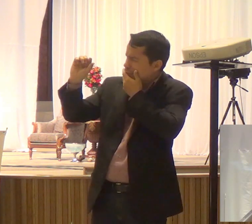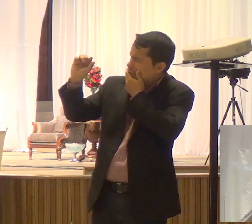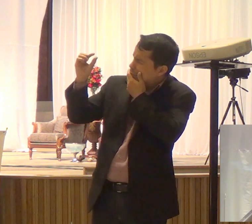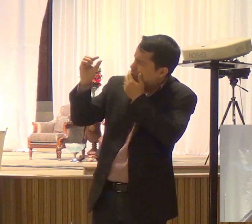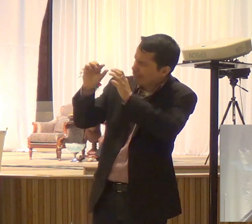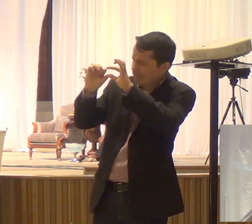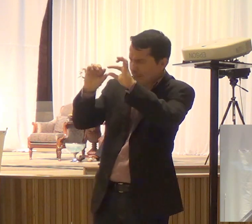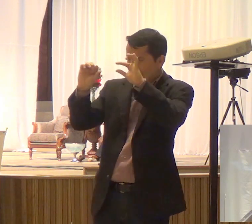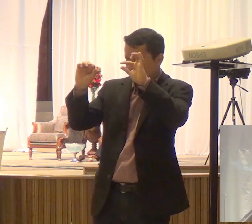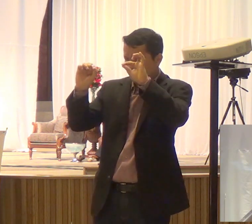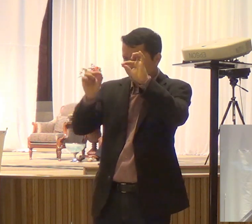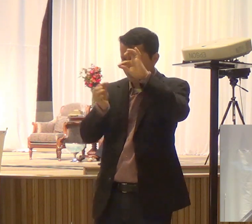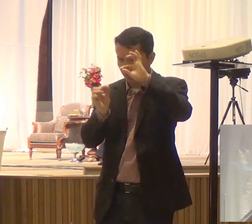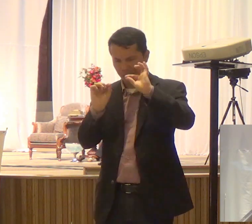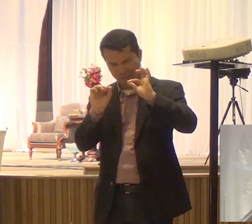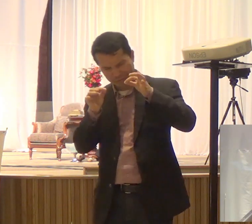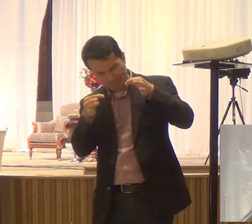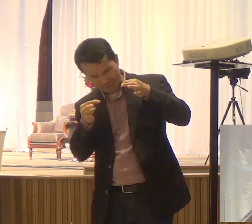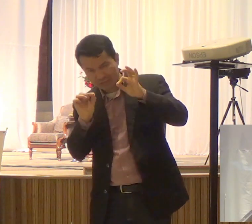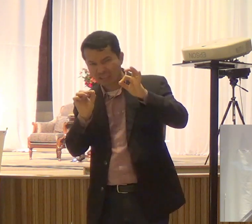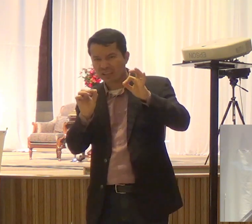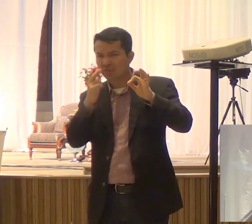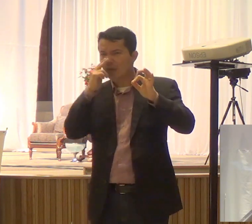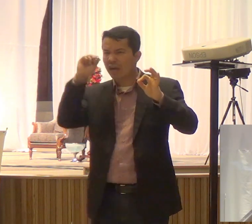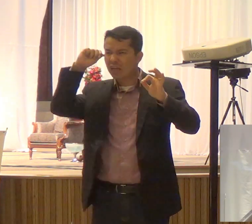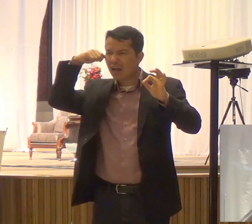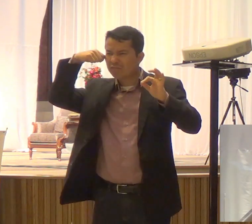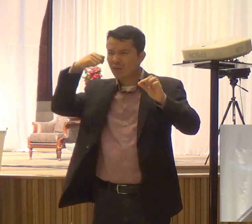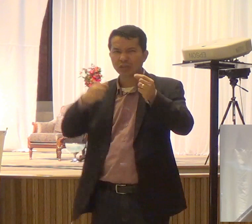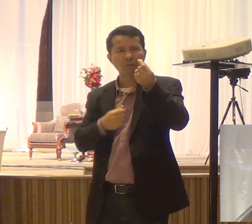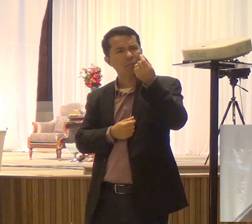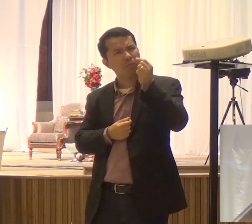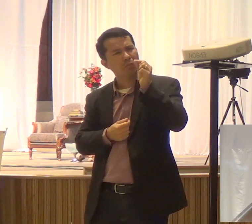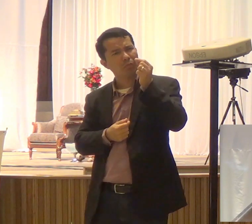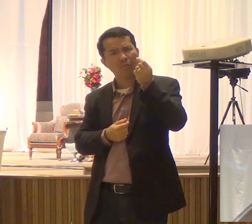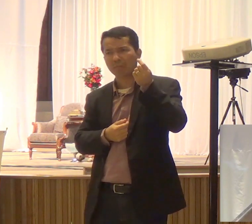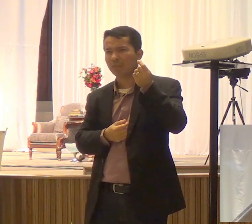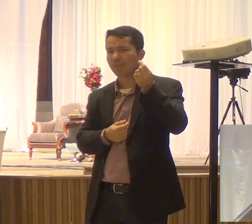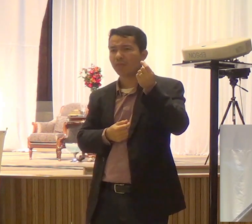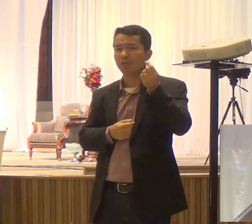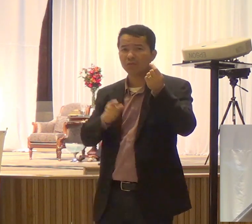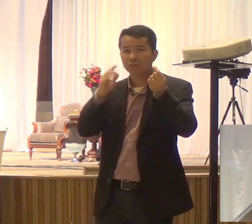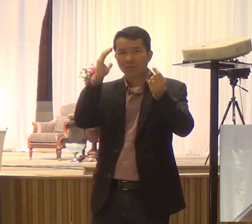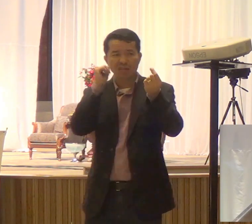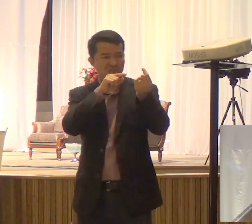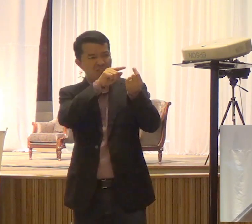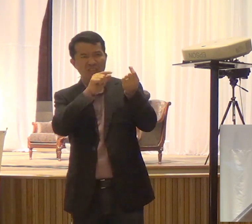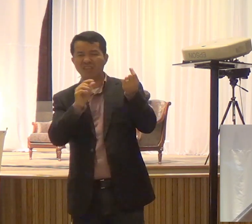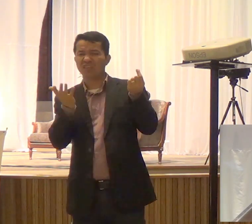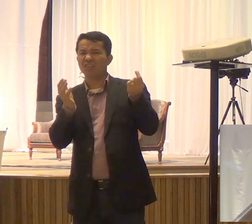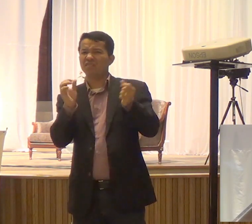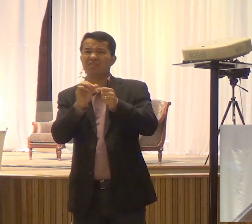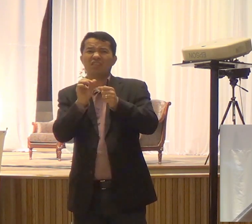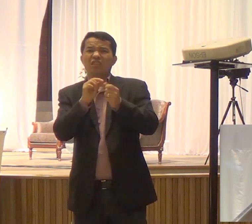que já não se parece mais direito com madeira, porque agora ele é outra coisa. Sabe, além de não servir para muita coisa, é o que